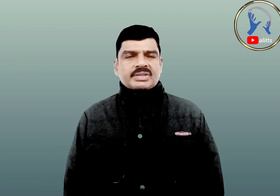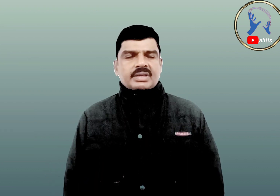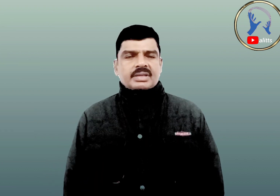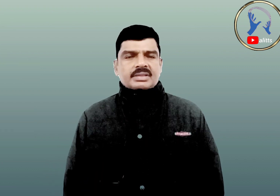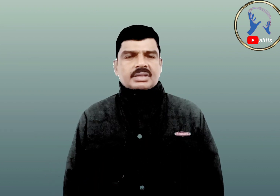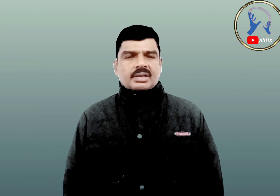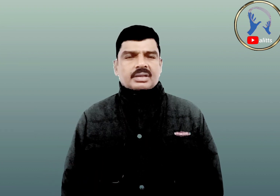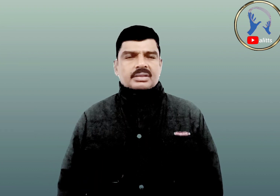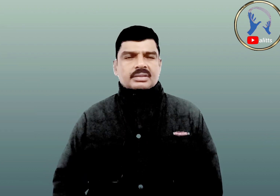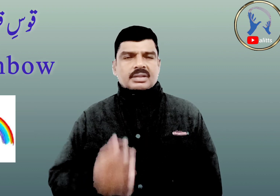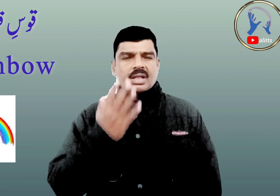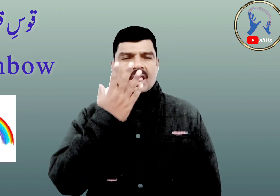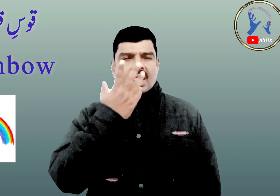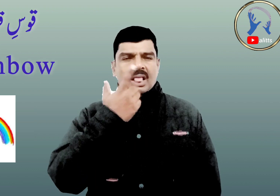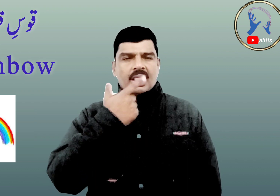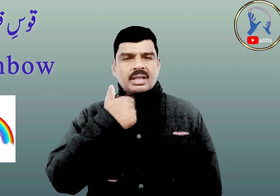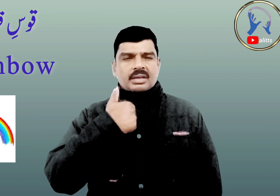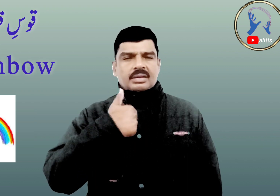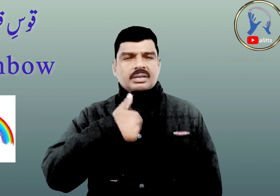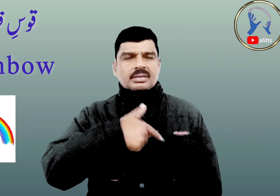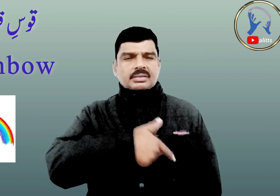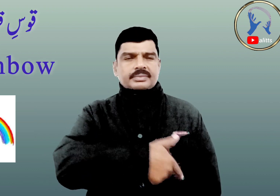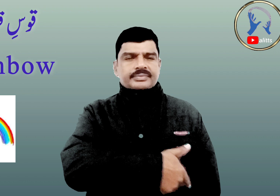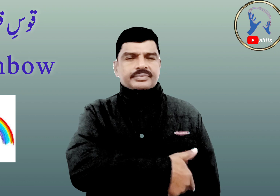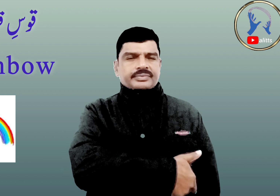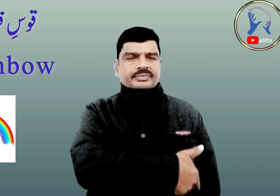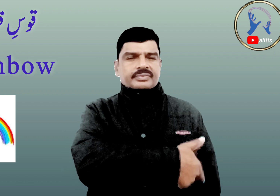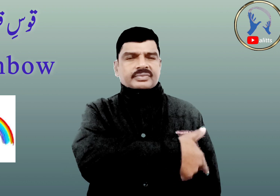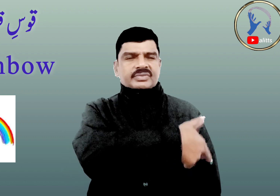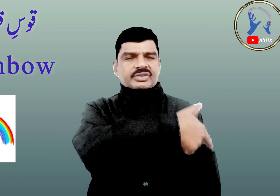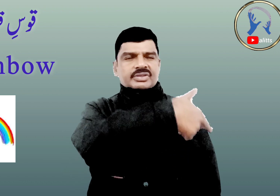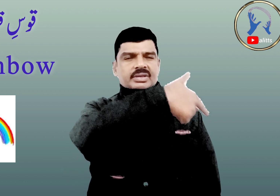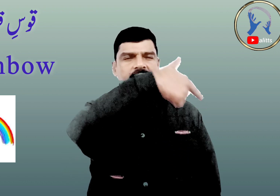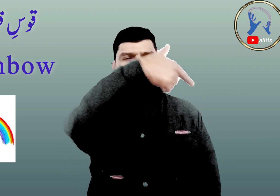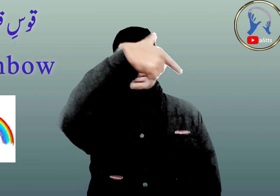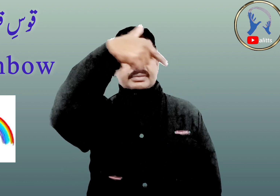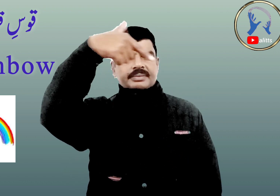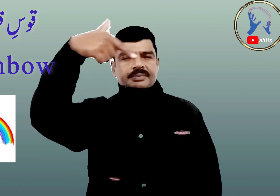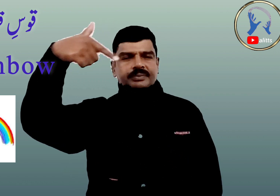कौसे कज़ा। कलर। सात।